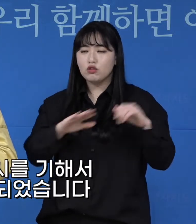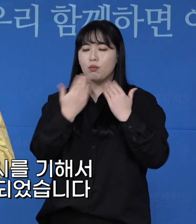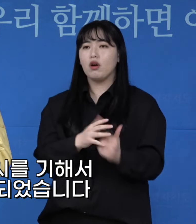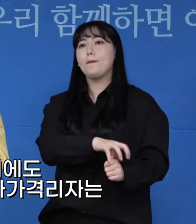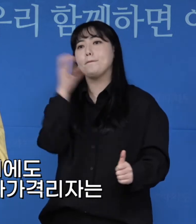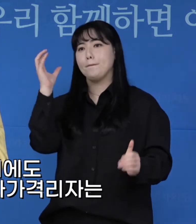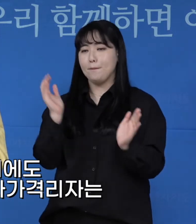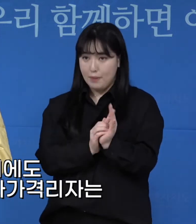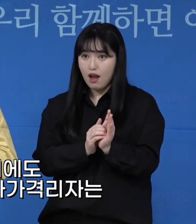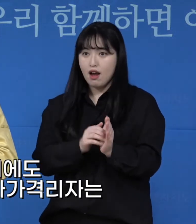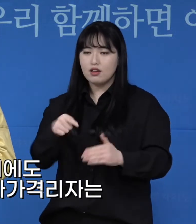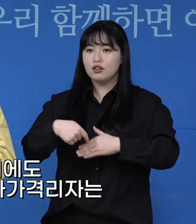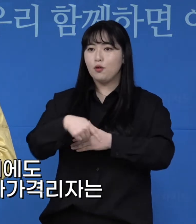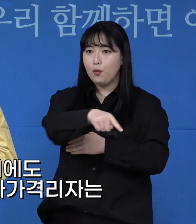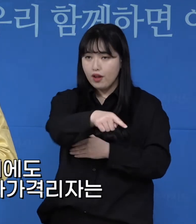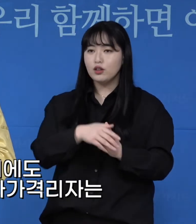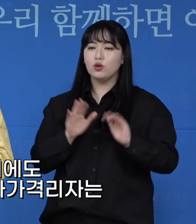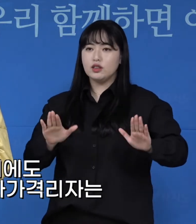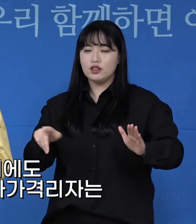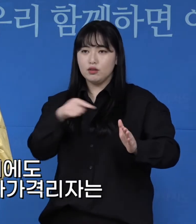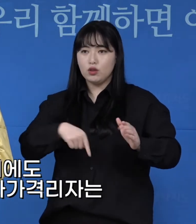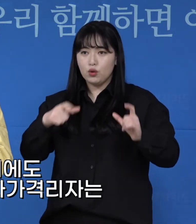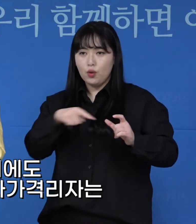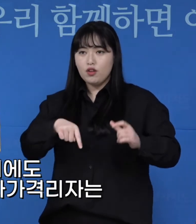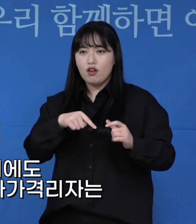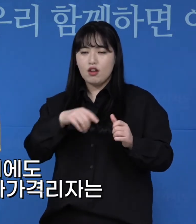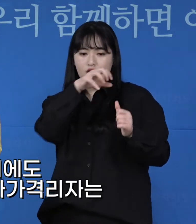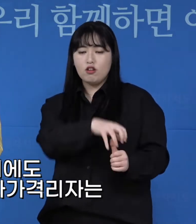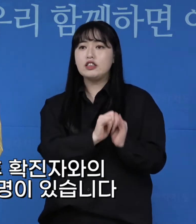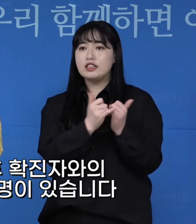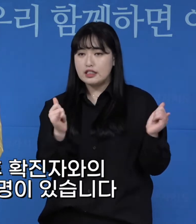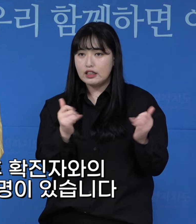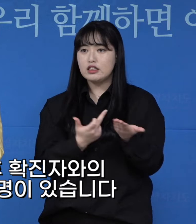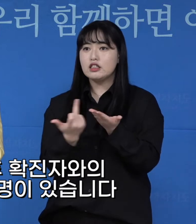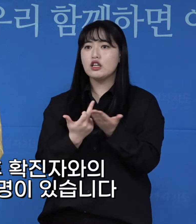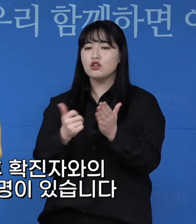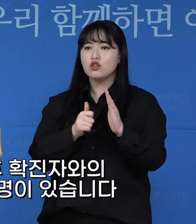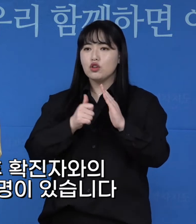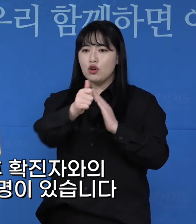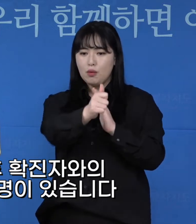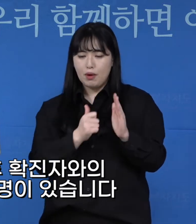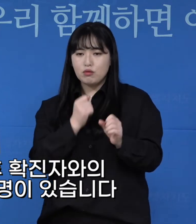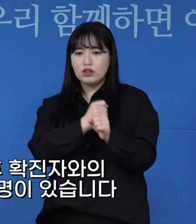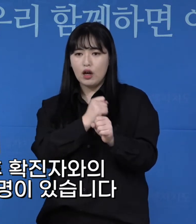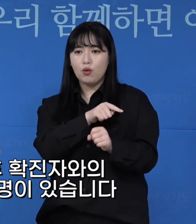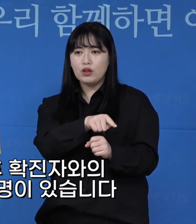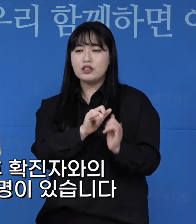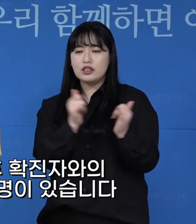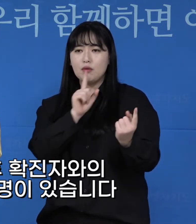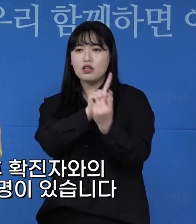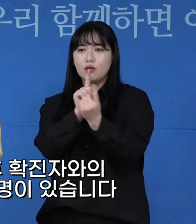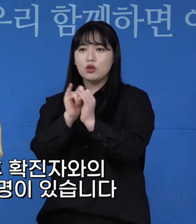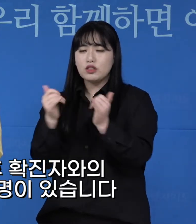해제되었습니다. 그 외에도 현재 도내 자가격리자는 제주 방문 후 확진자와의 접촉자